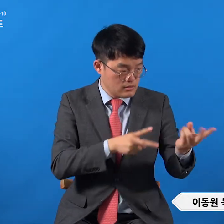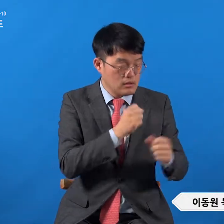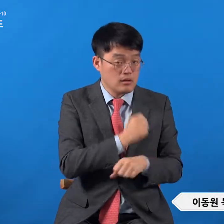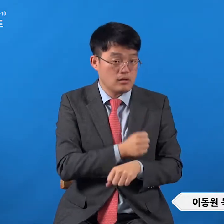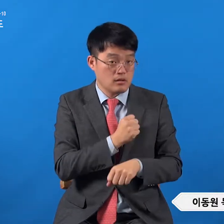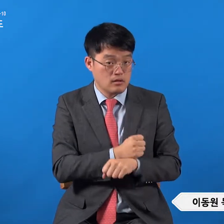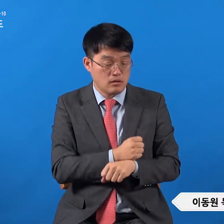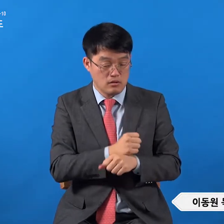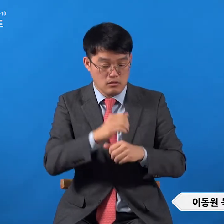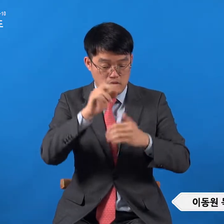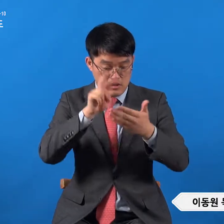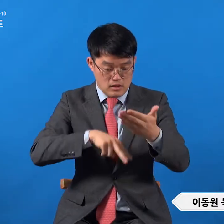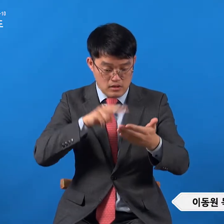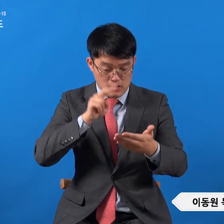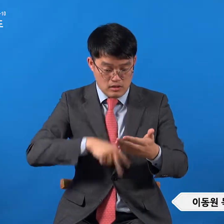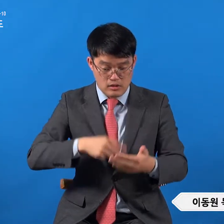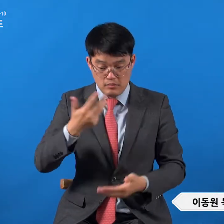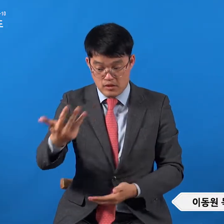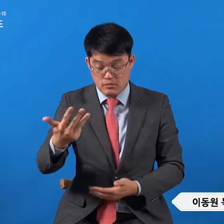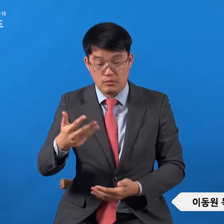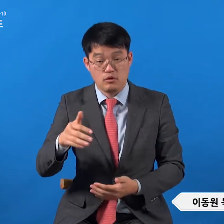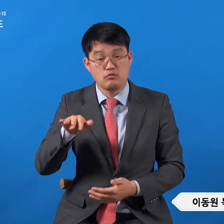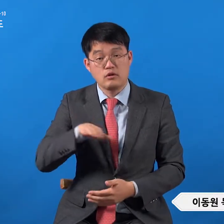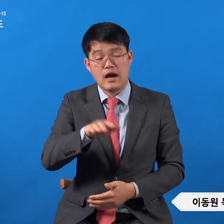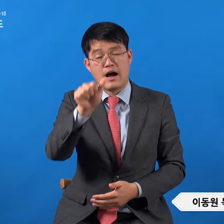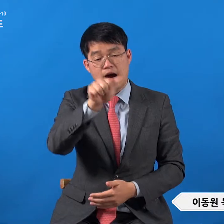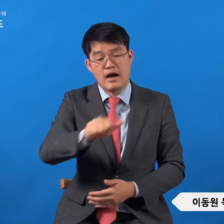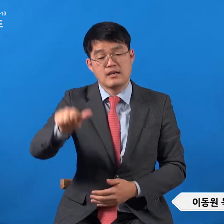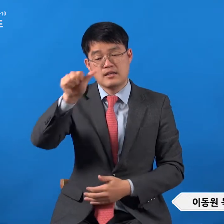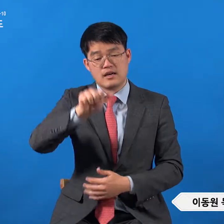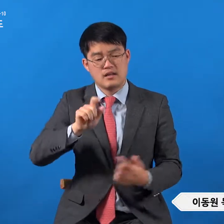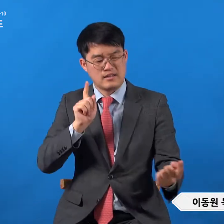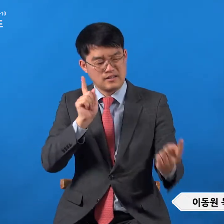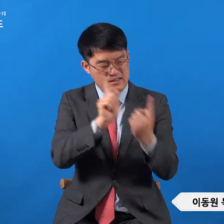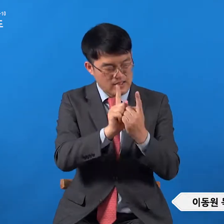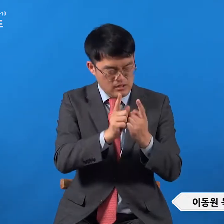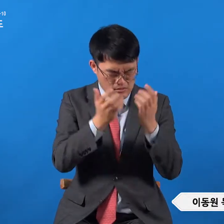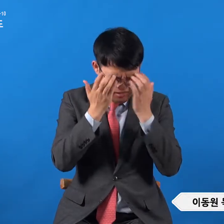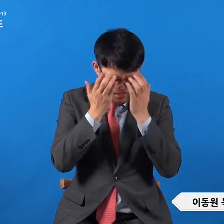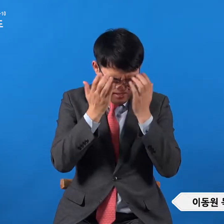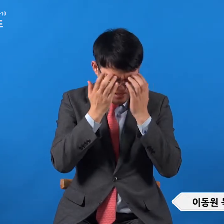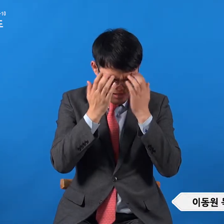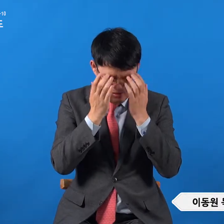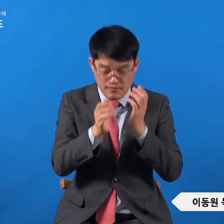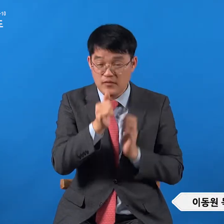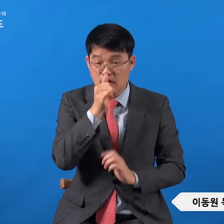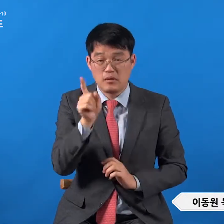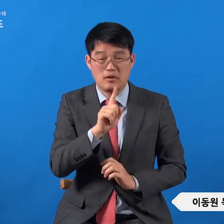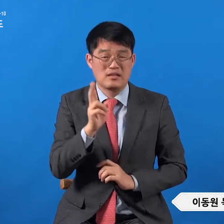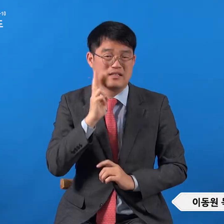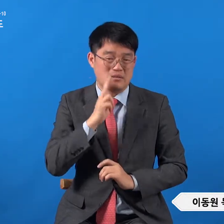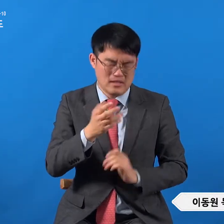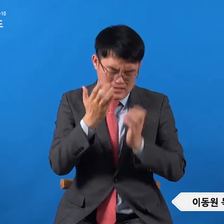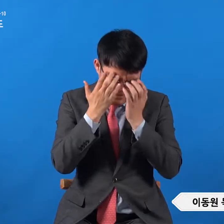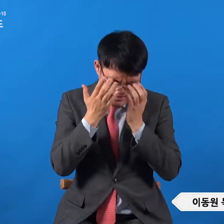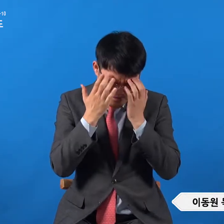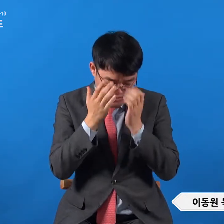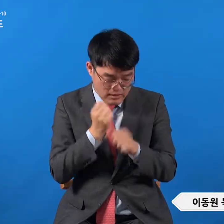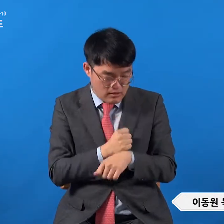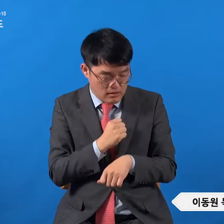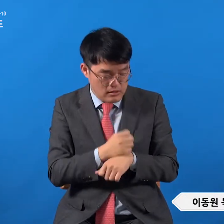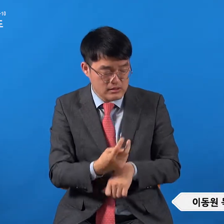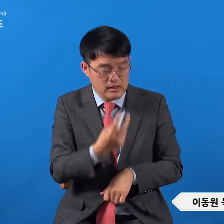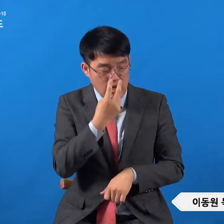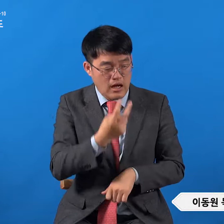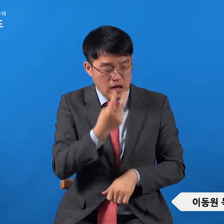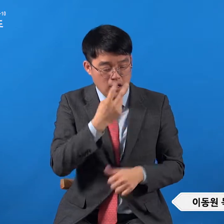그가 아시아에서 당한 환난이 있었다 이렇게 말합니다. 그것은 힘에 겹도록 심한 고난으로